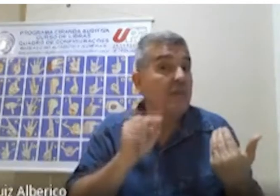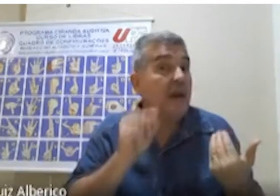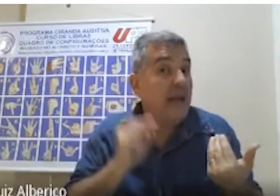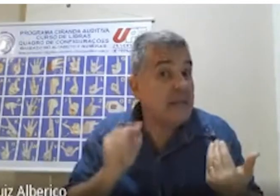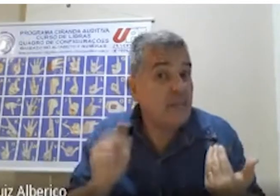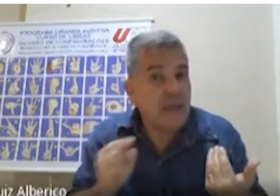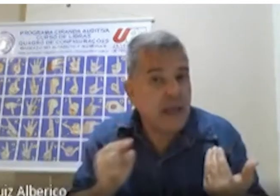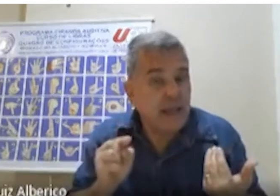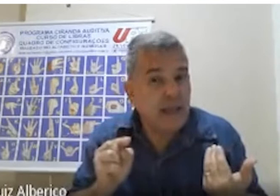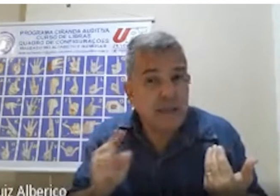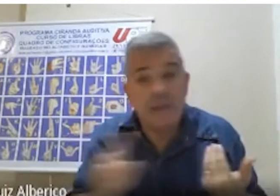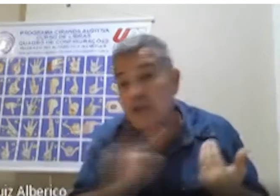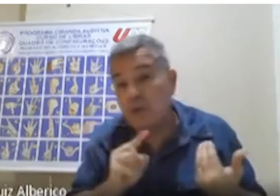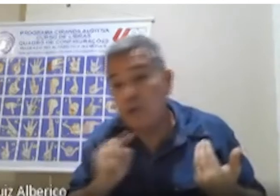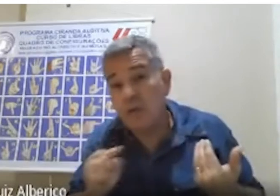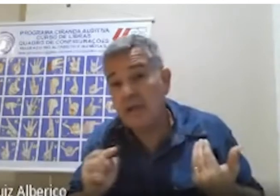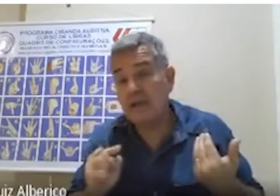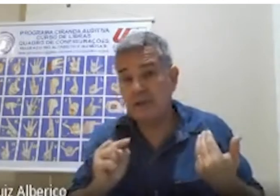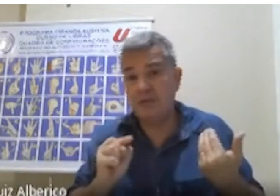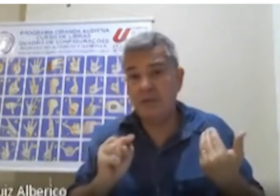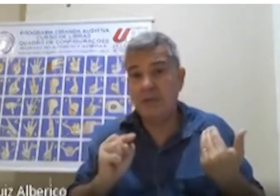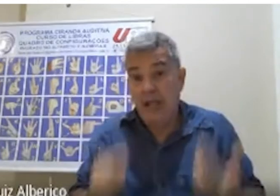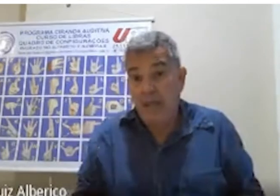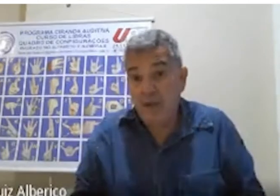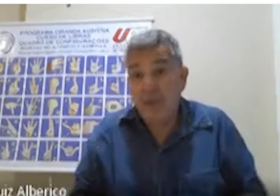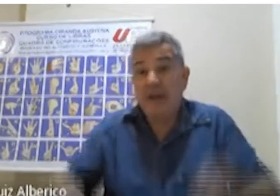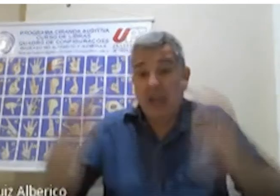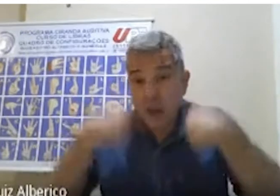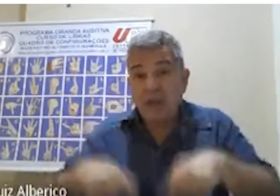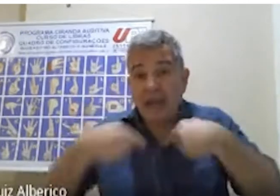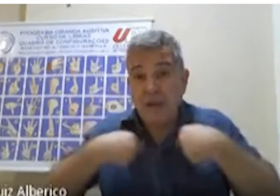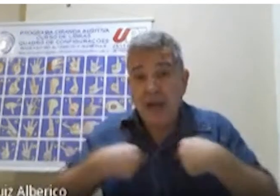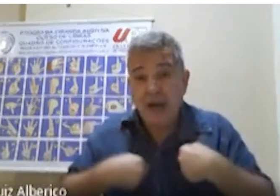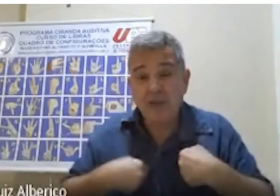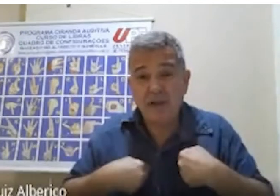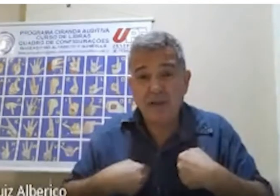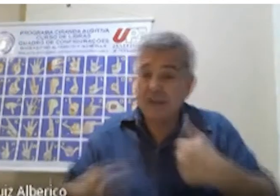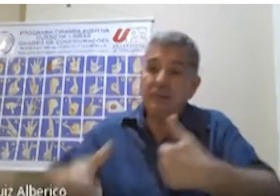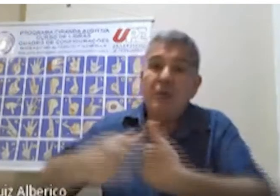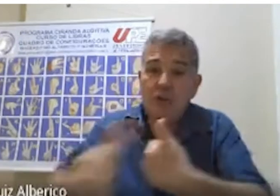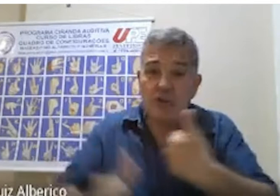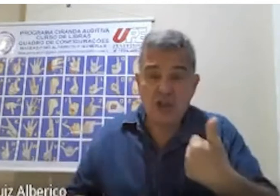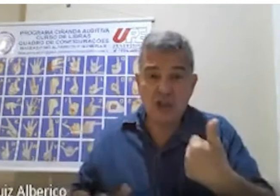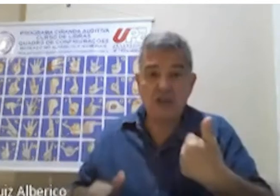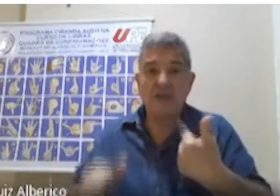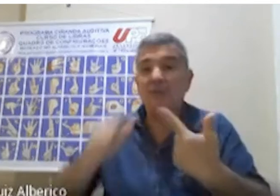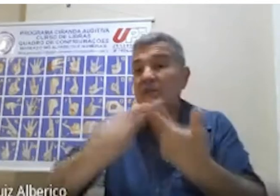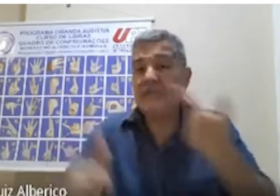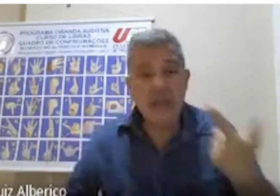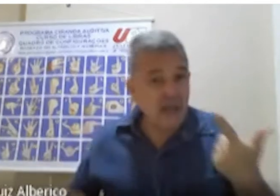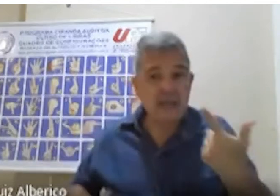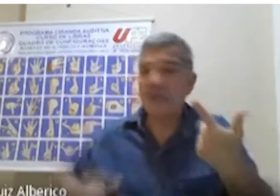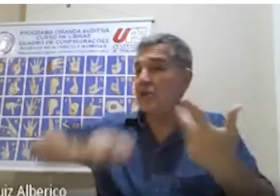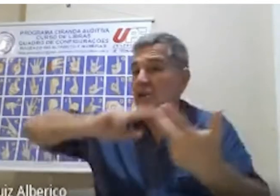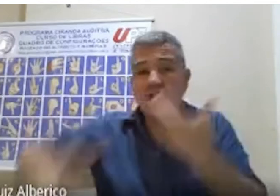disse, parece brincadeira, mas eu não estou brincando. É porque para eu dar uma aula de biologia,